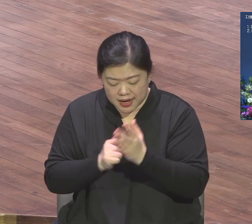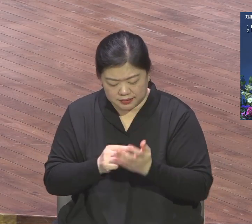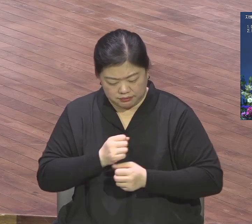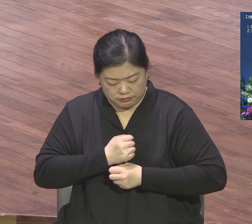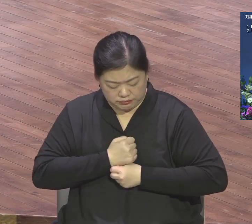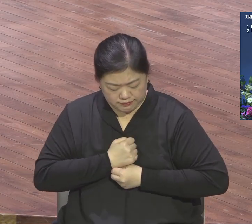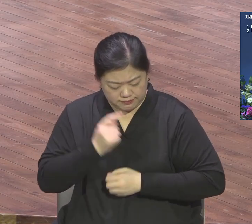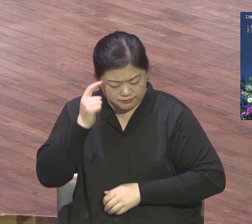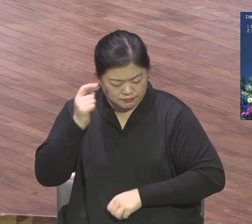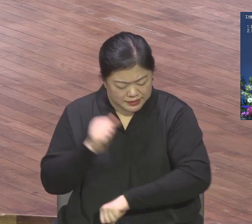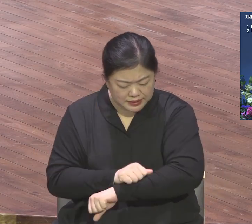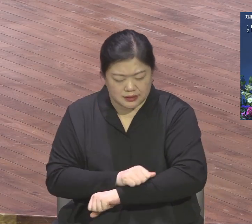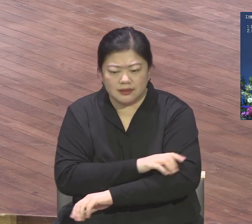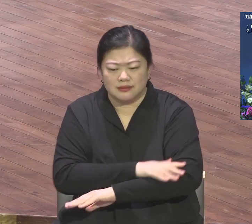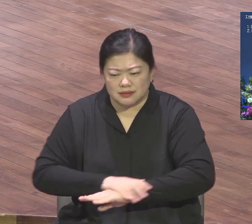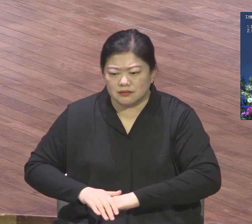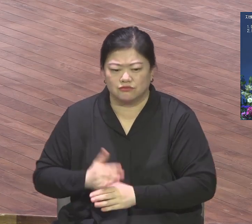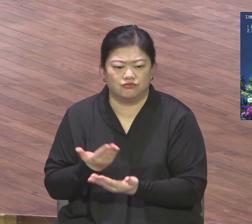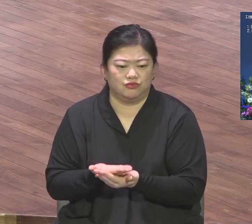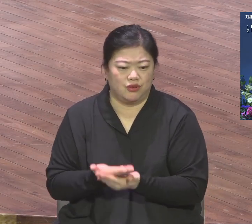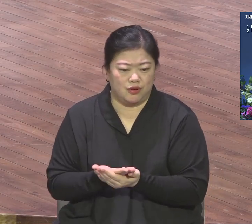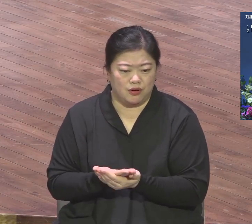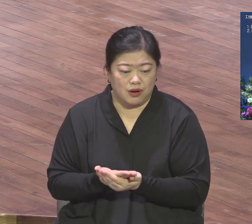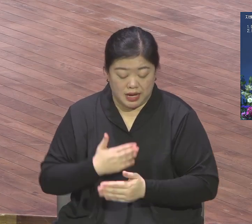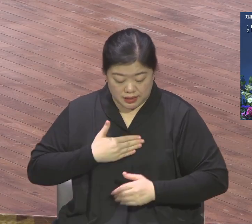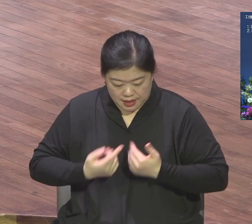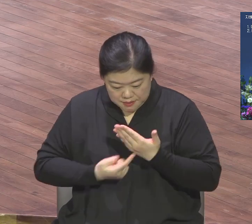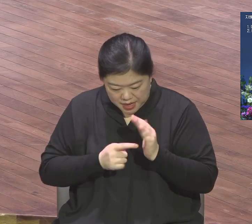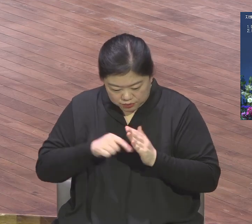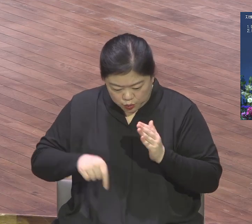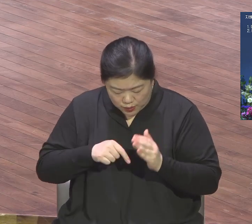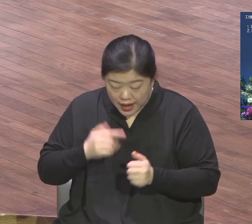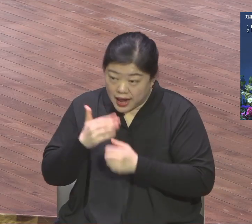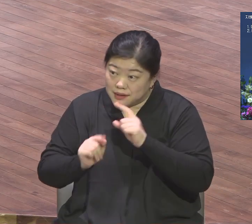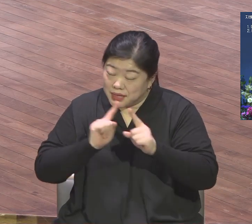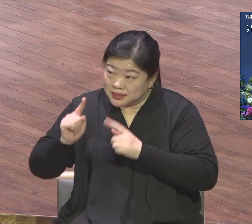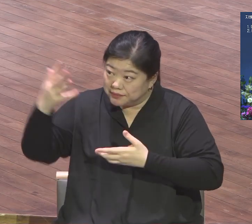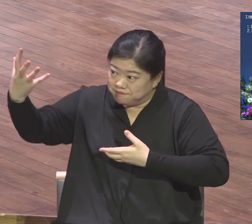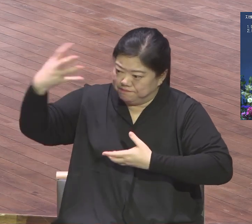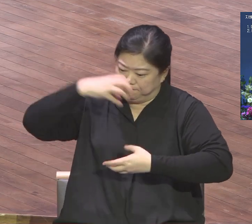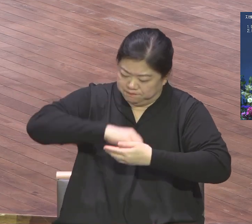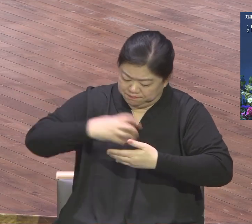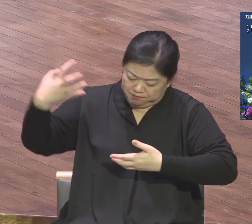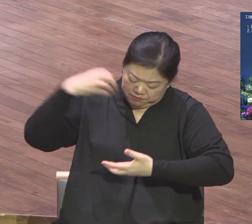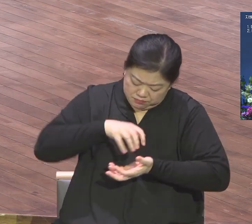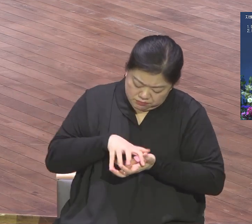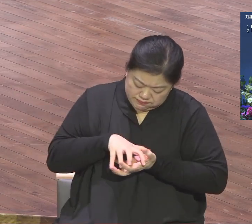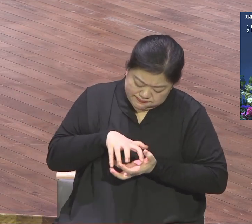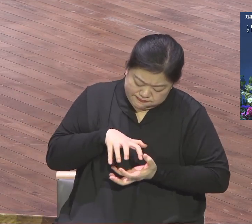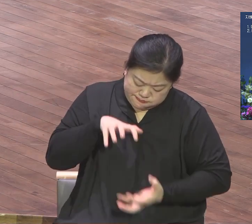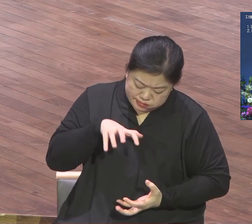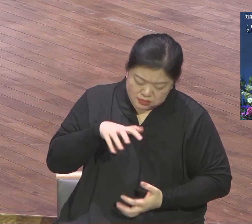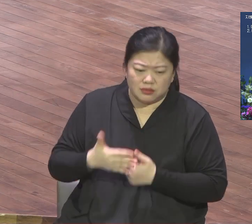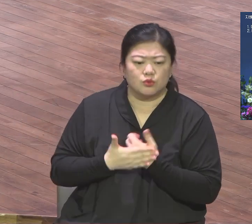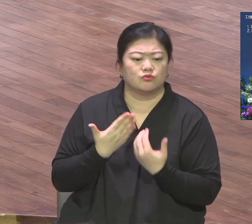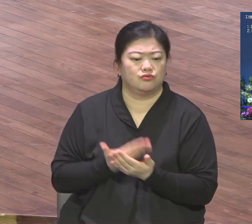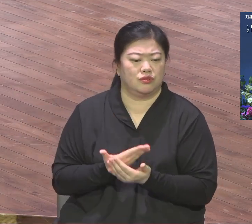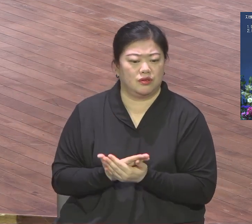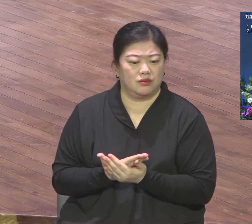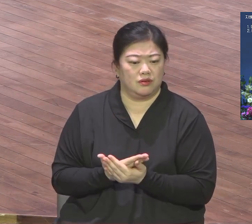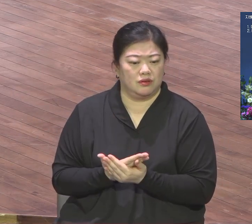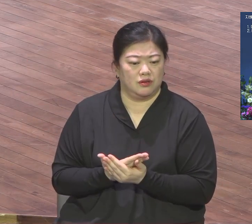할 수 있도록 내 마음에 말씀의 플랫폼을 완전히 세워 주옵소서. 마음을 지키는 지혜를